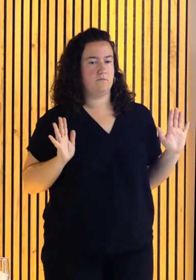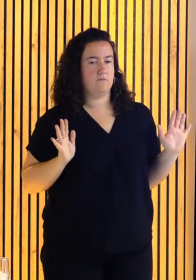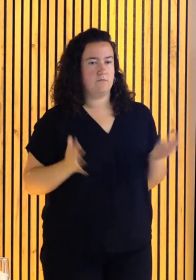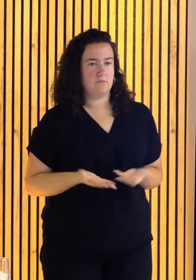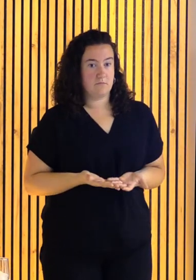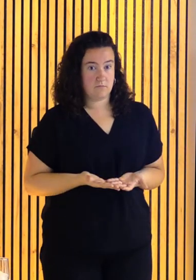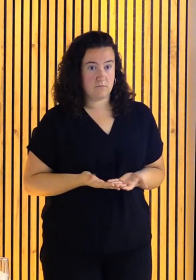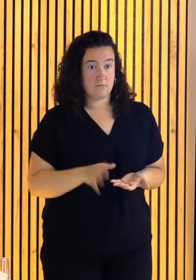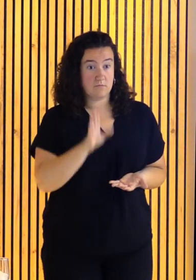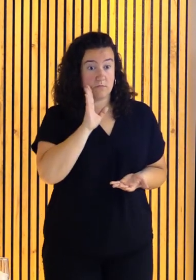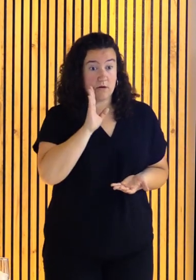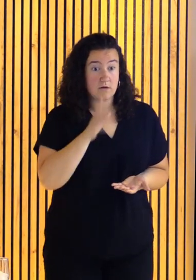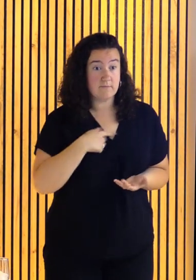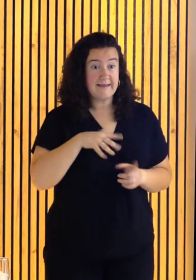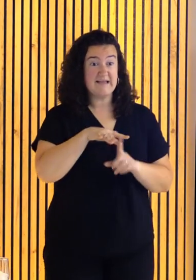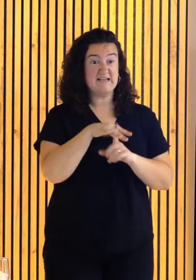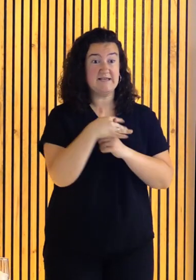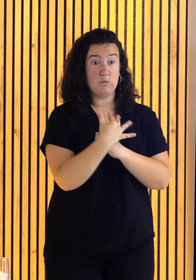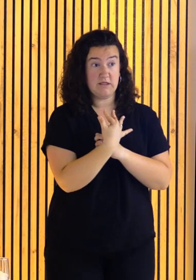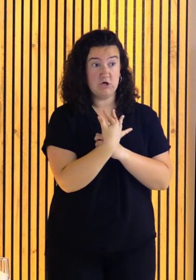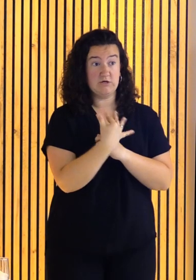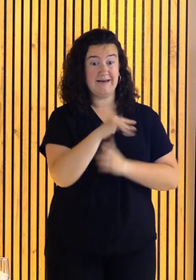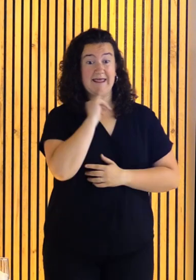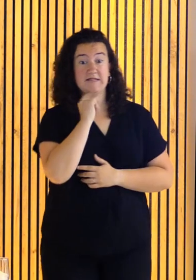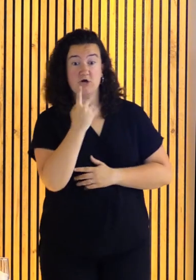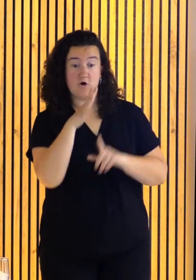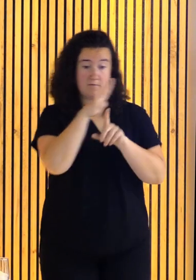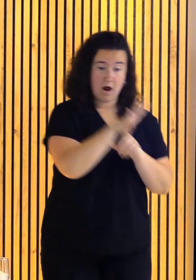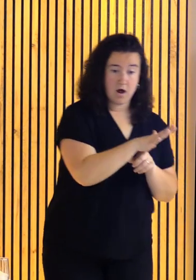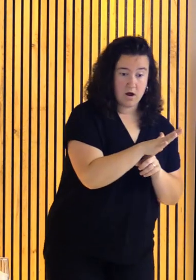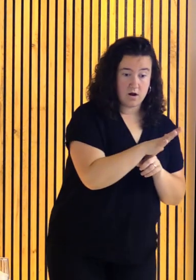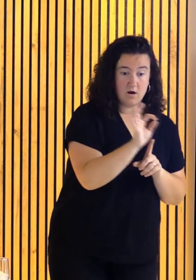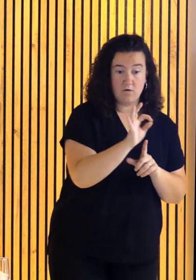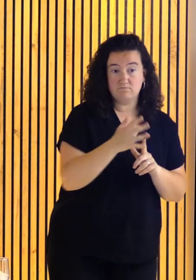hori, diglosi egoera batean, edo zapalkuntza egoera batean,